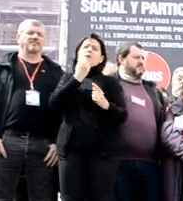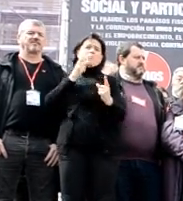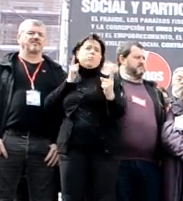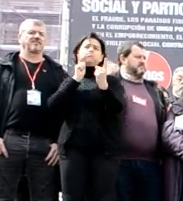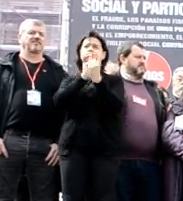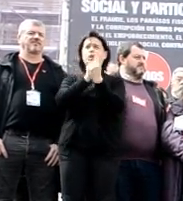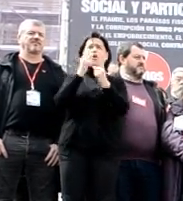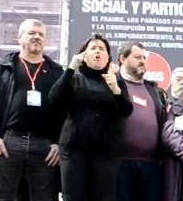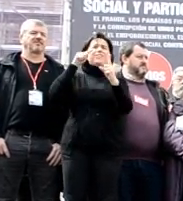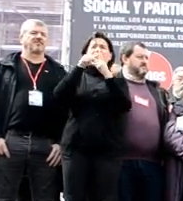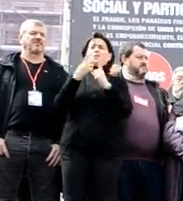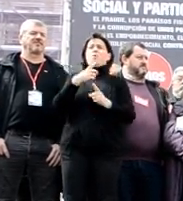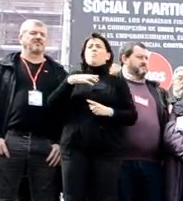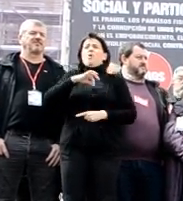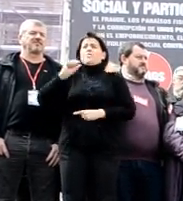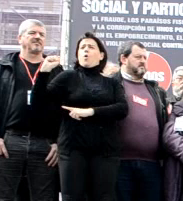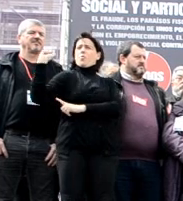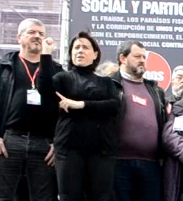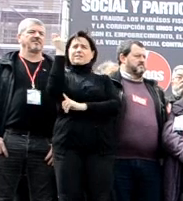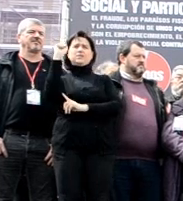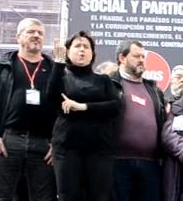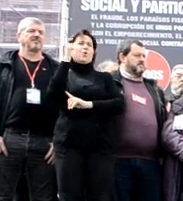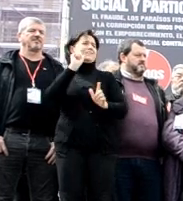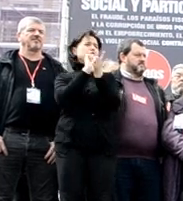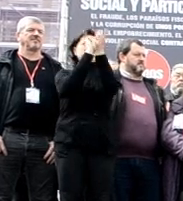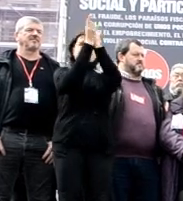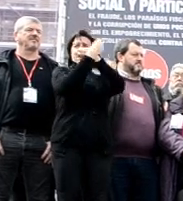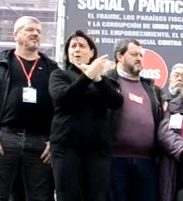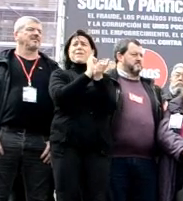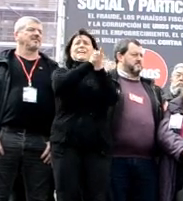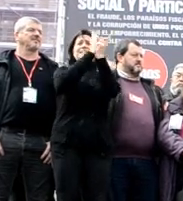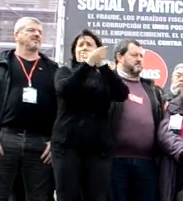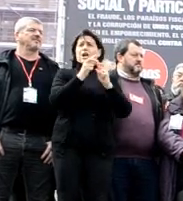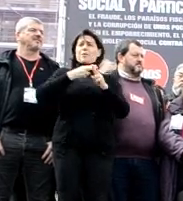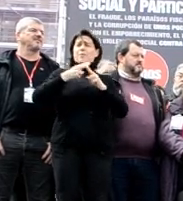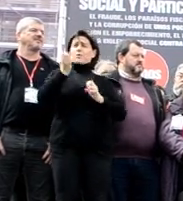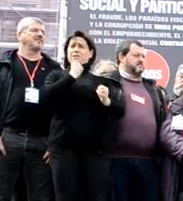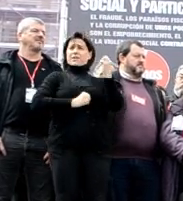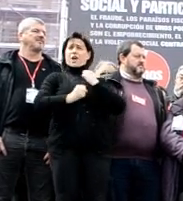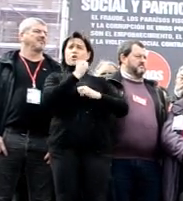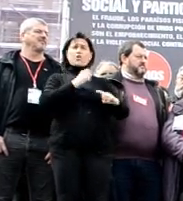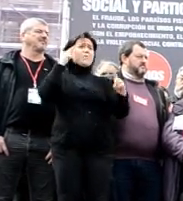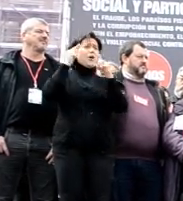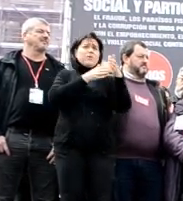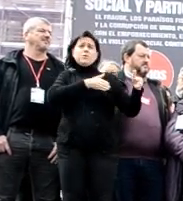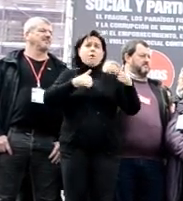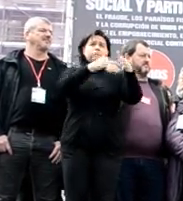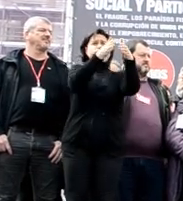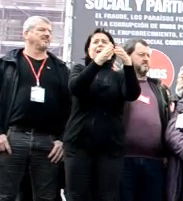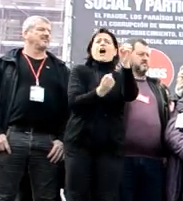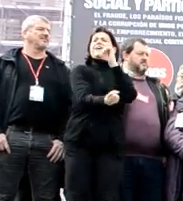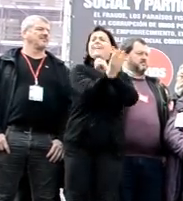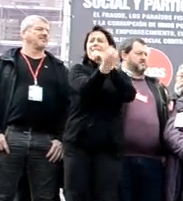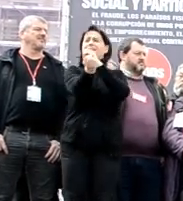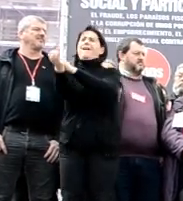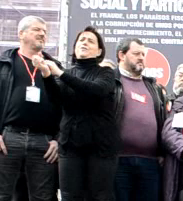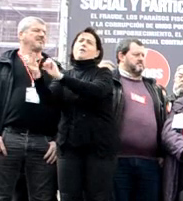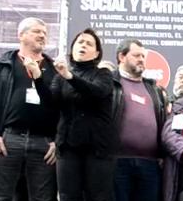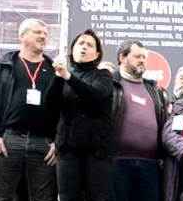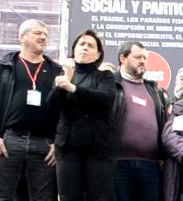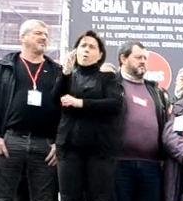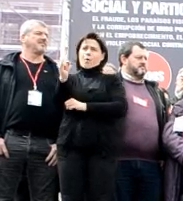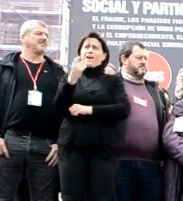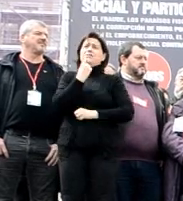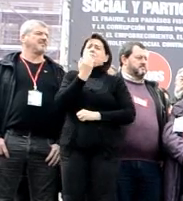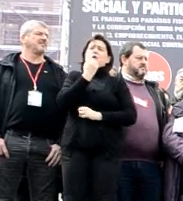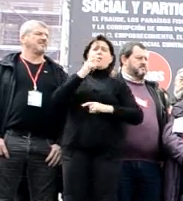éxito si se cambian radicalmente la política económica, orientándola a la creación de empleo, y si se